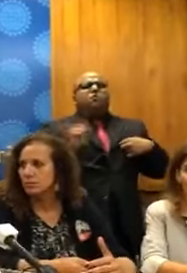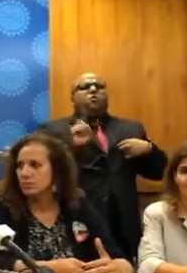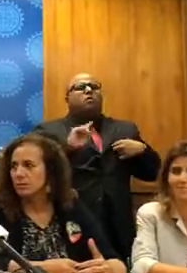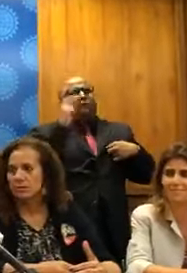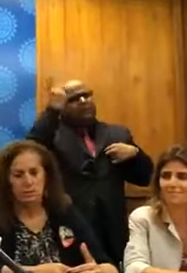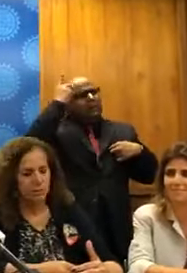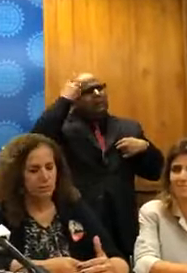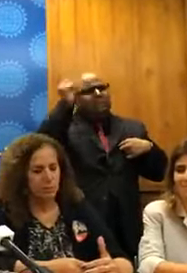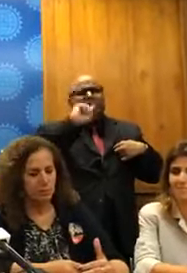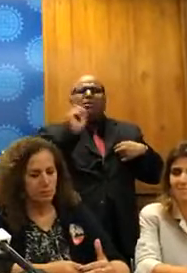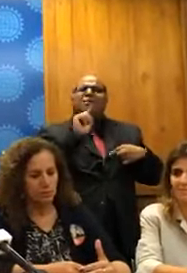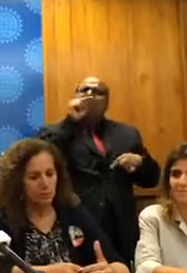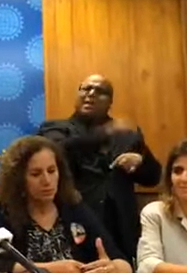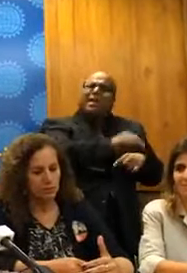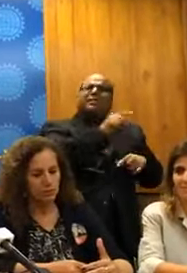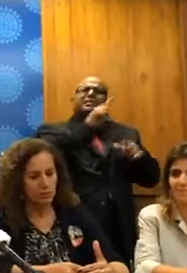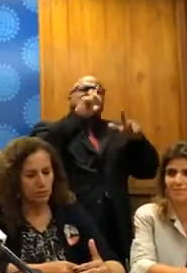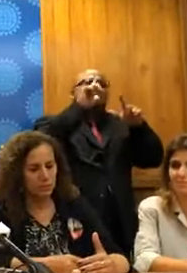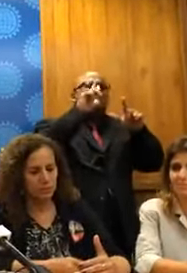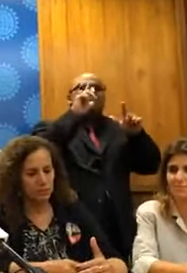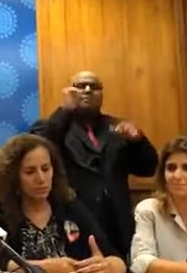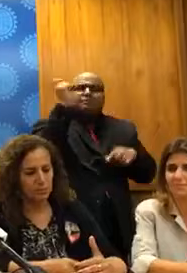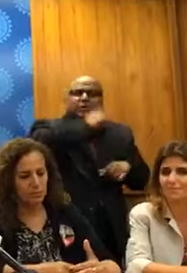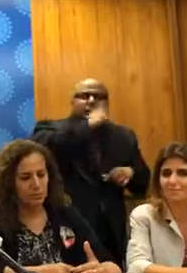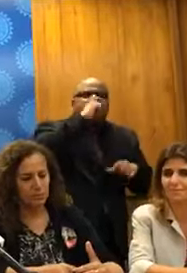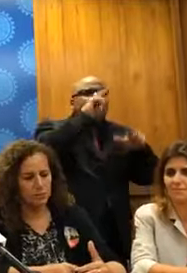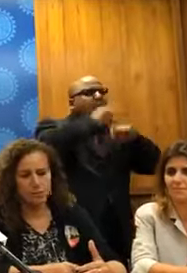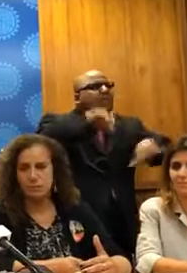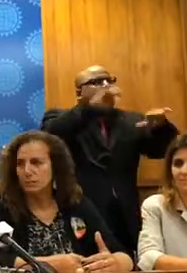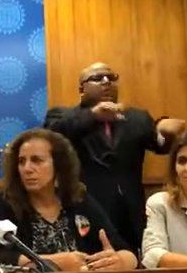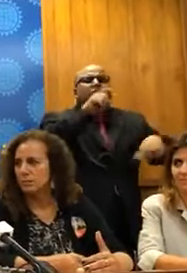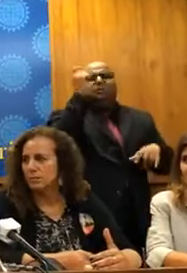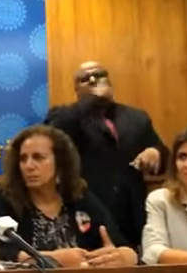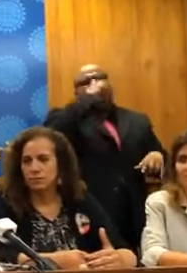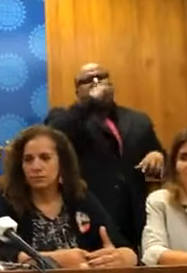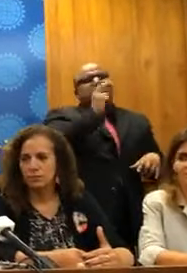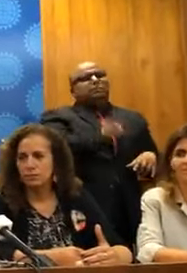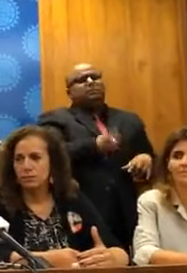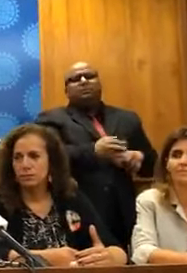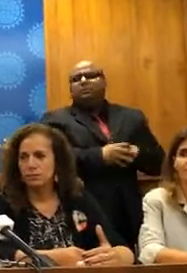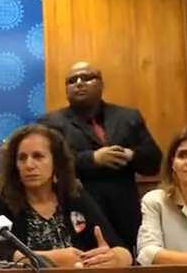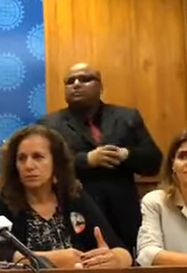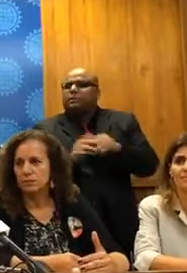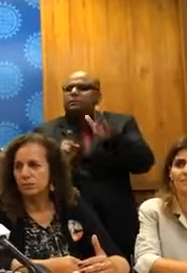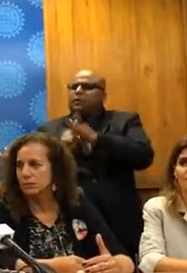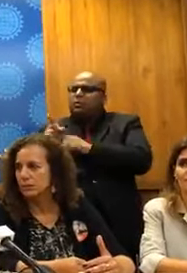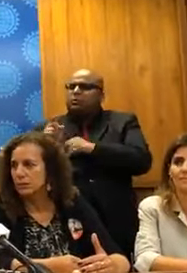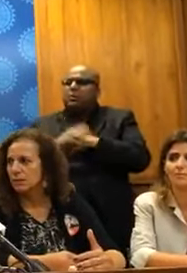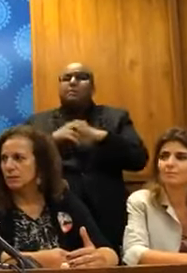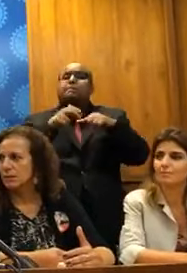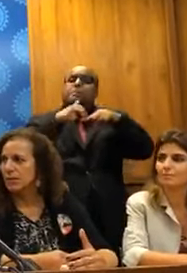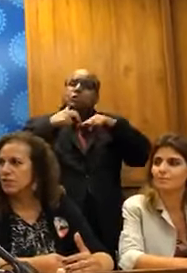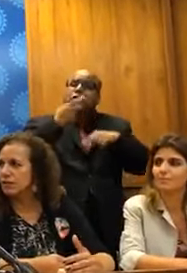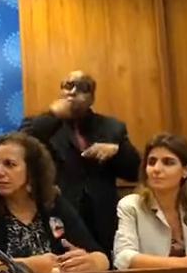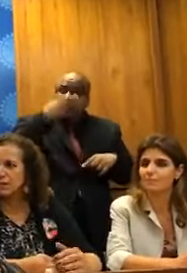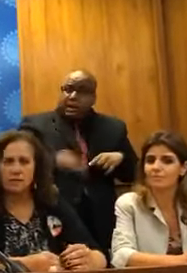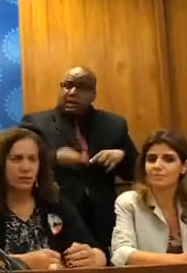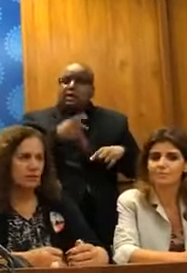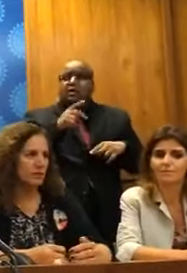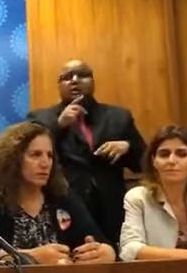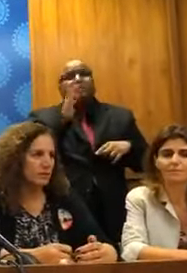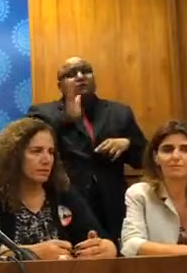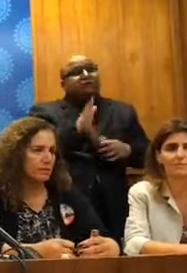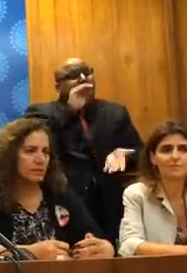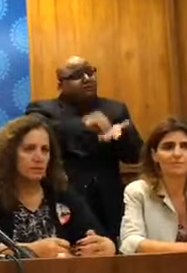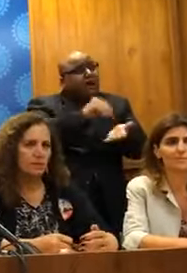tem desequilíbrios aqui que precisam ser corrigidos. Ok? Então, por isso que eu estou falando. Então, nós estamos a